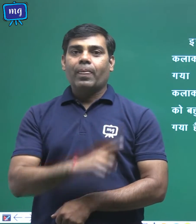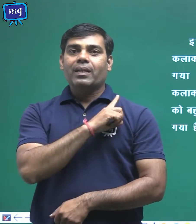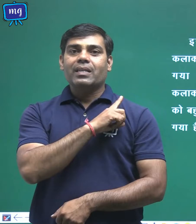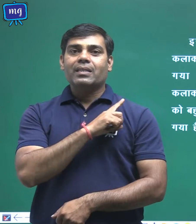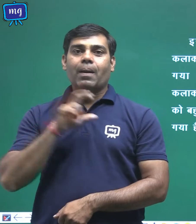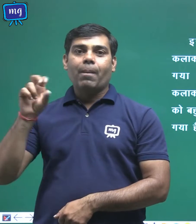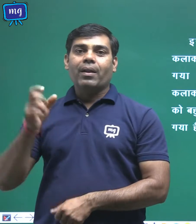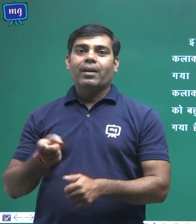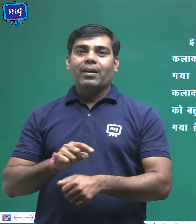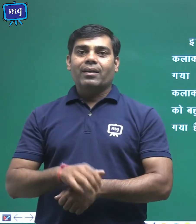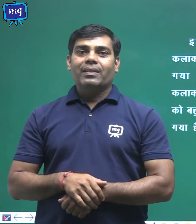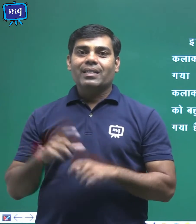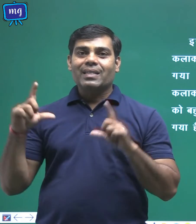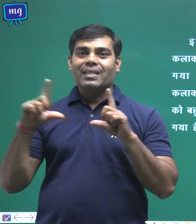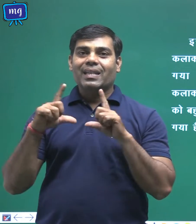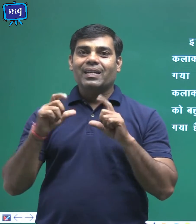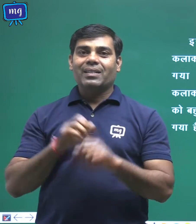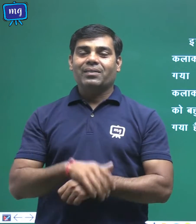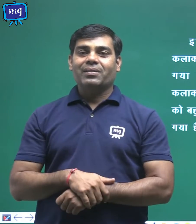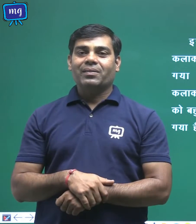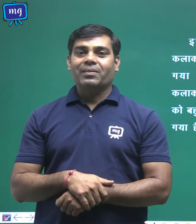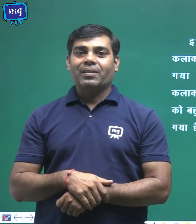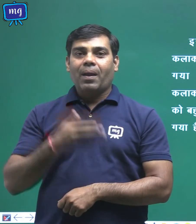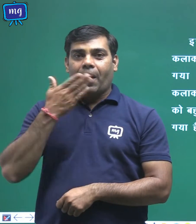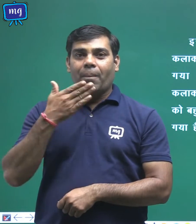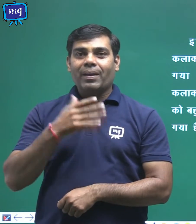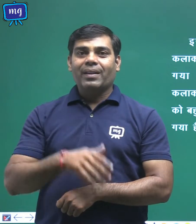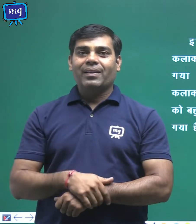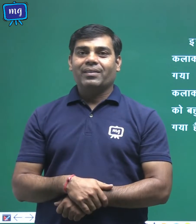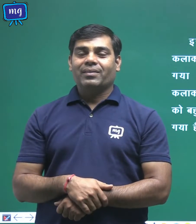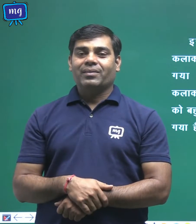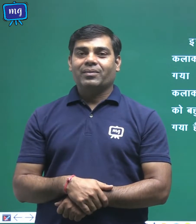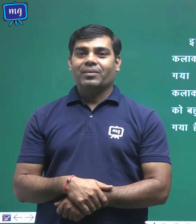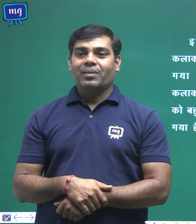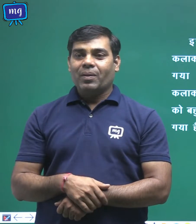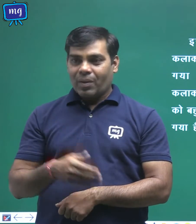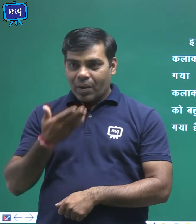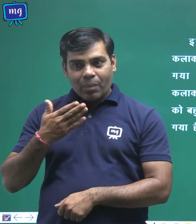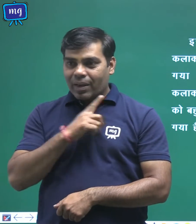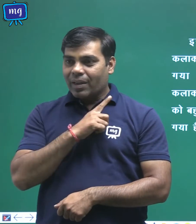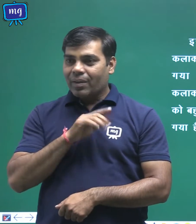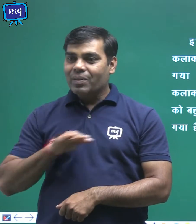का सार पढ़ेंगे। पढ़े बच्चों?